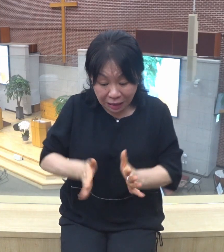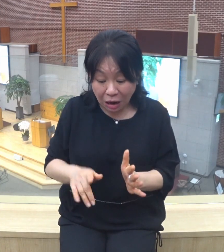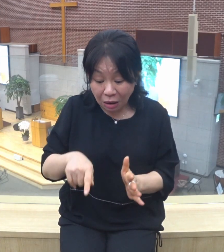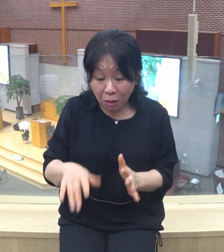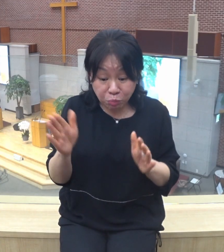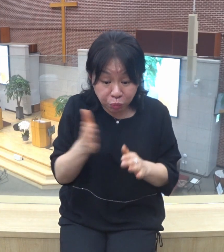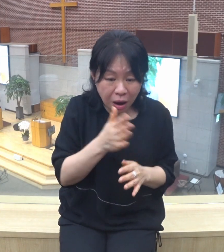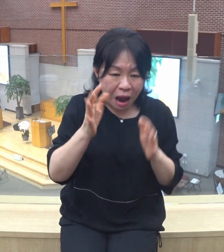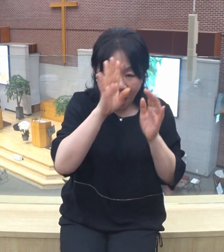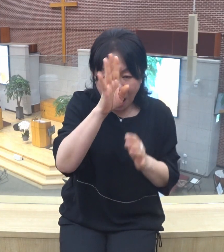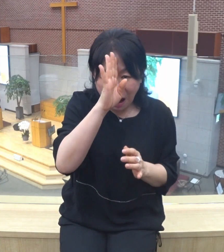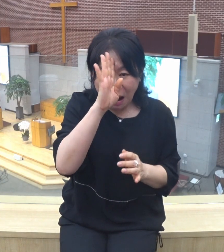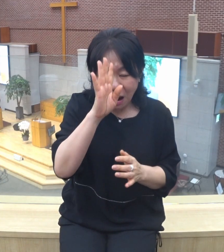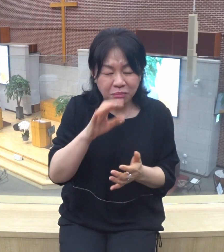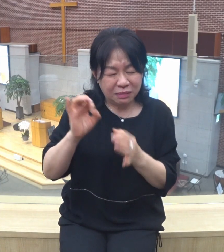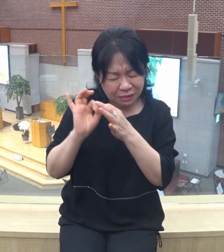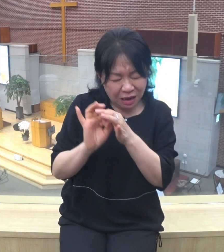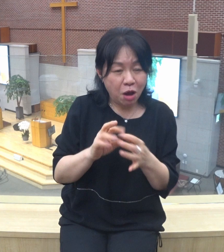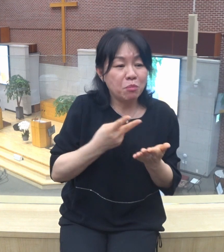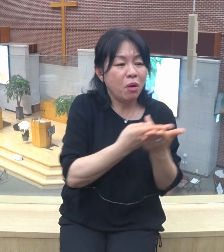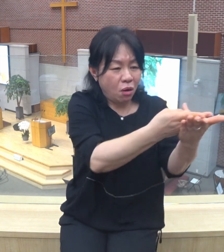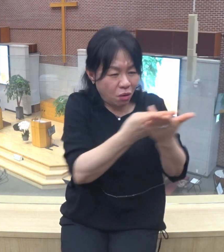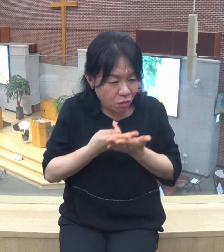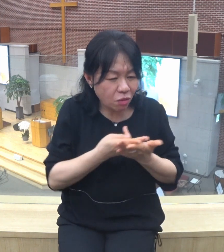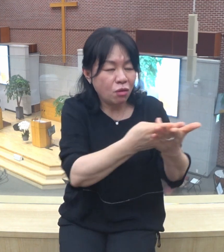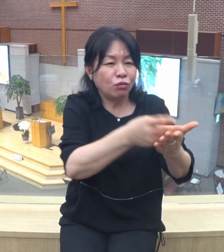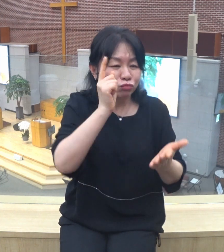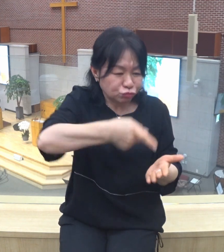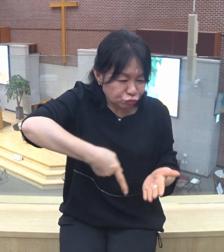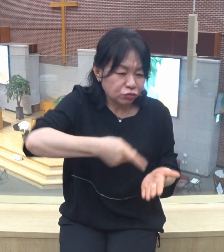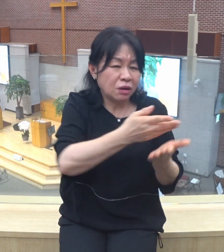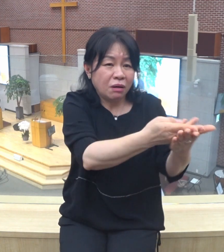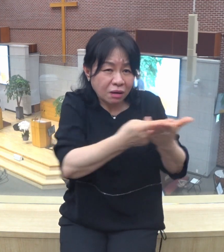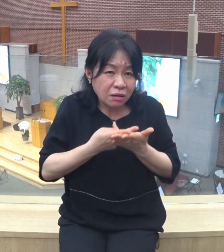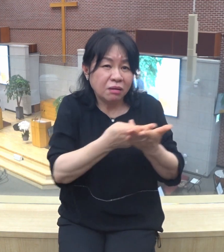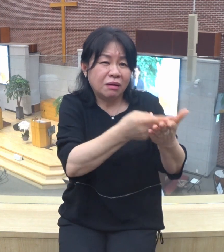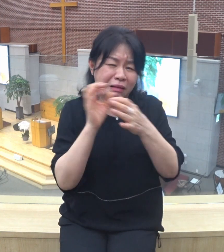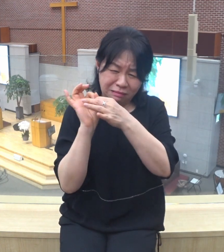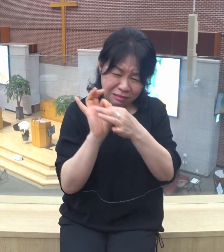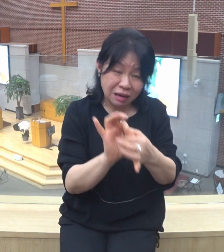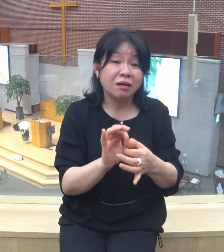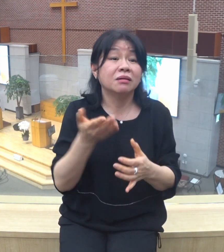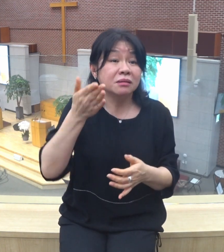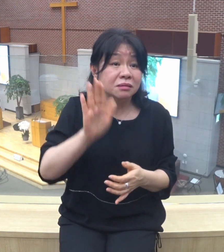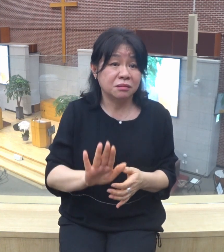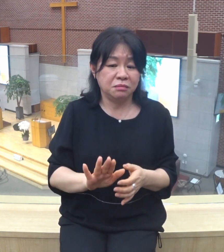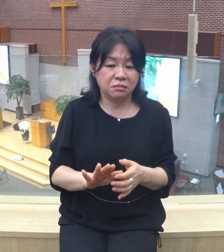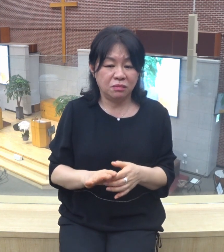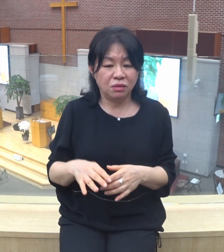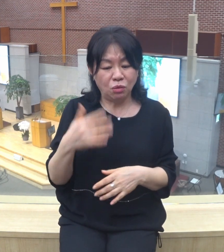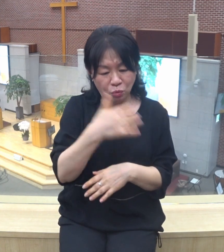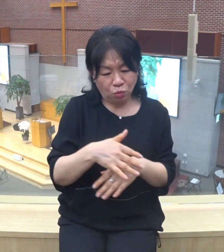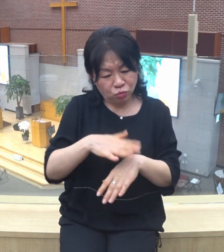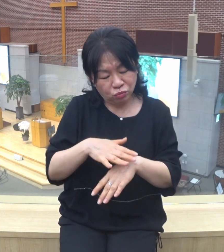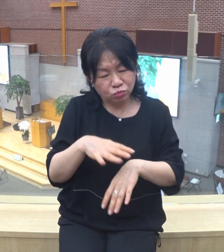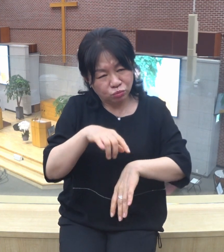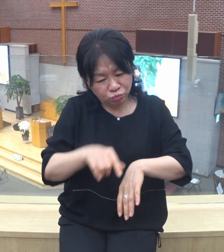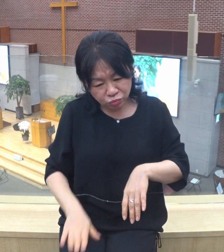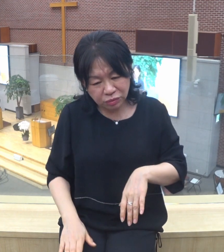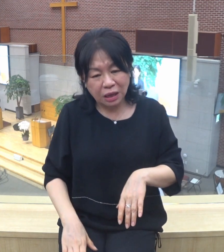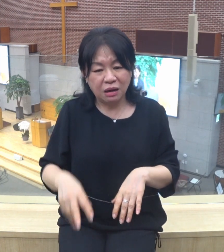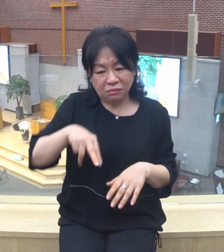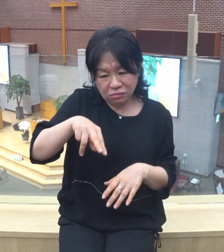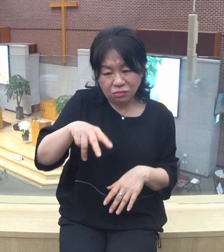계속 넘겼습니다. 응급실을 무수히 드나들고 병을 이겨냈지만 손도 약간 불편하고 다리도